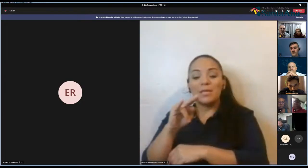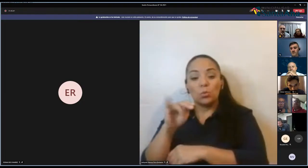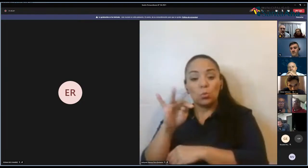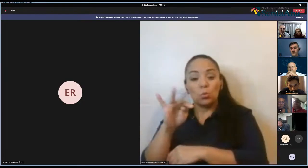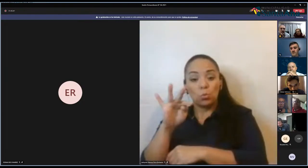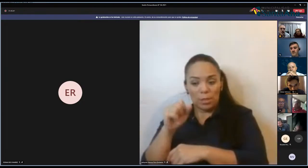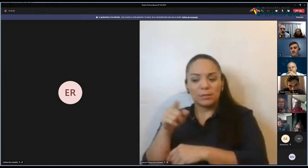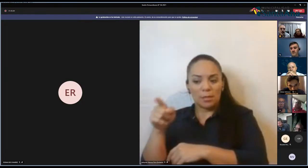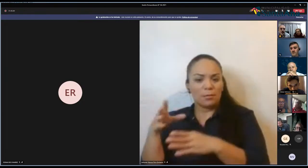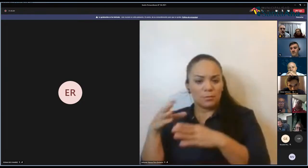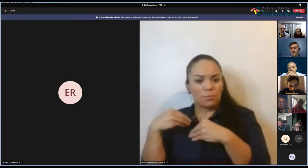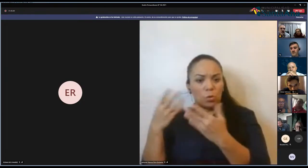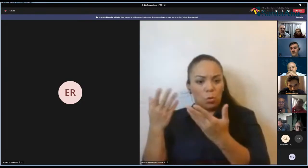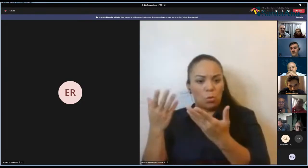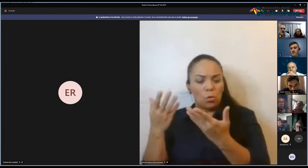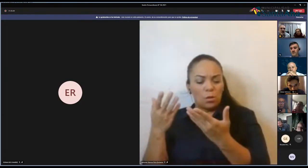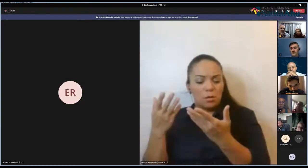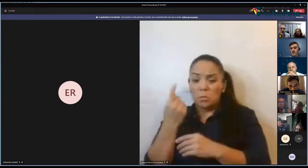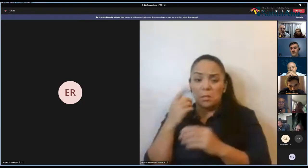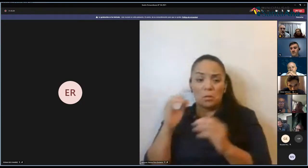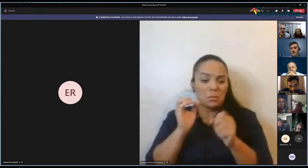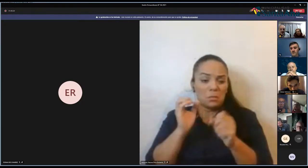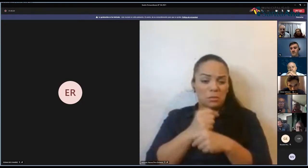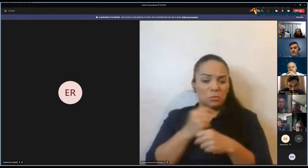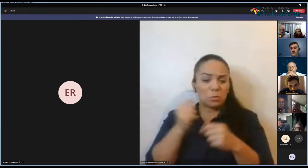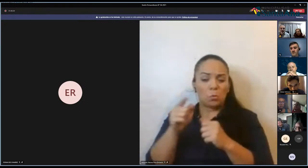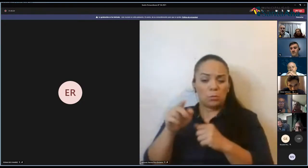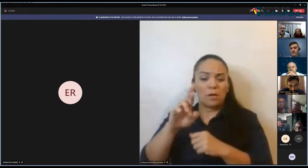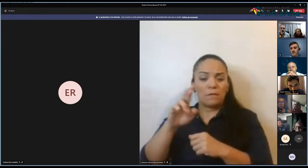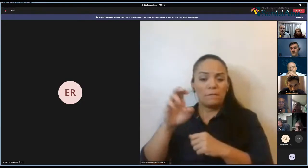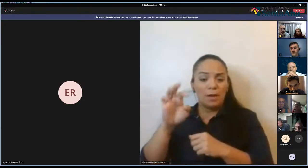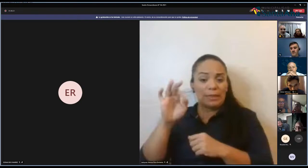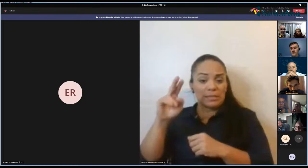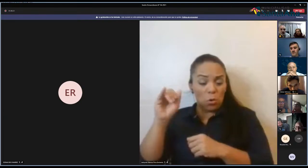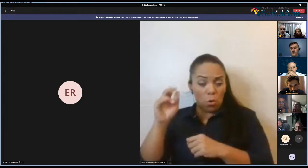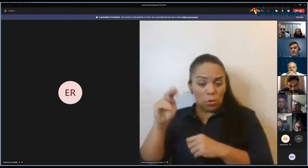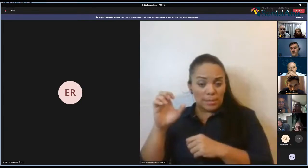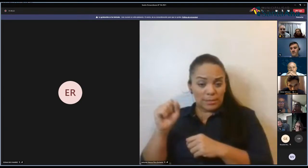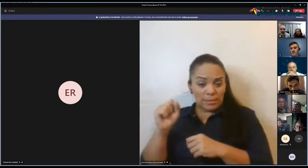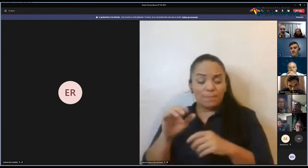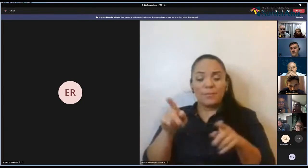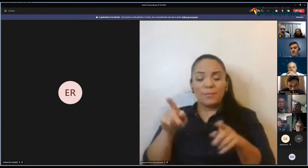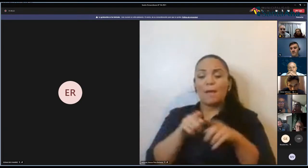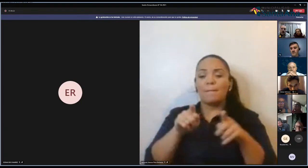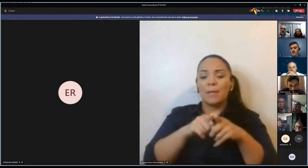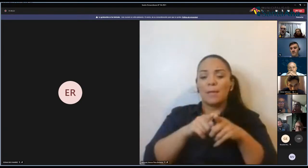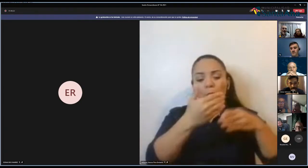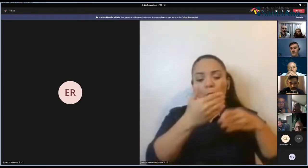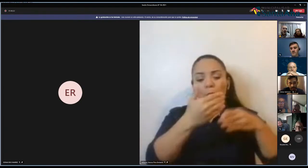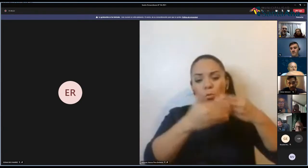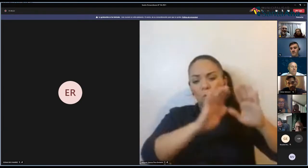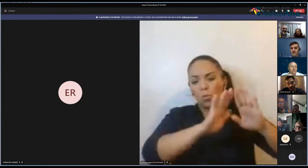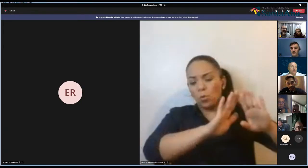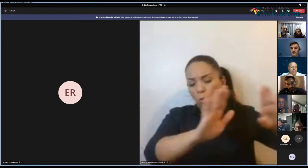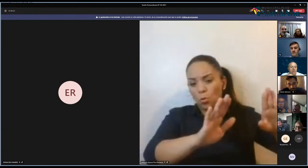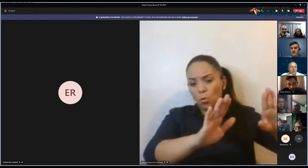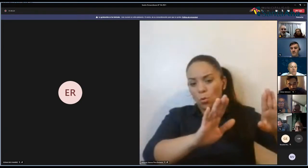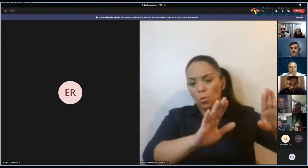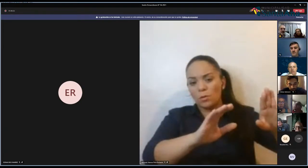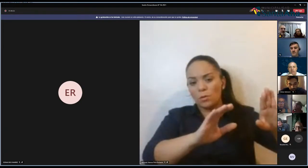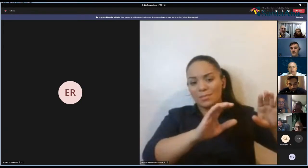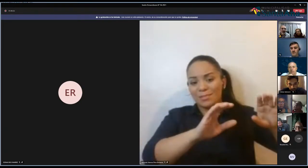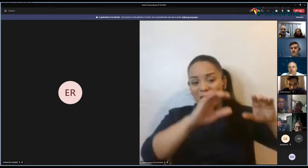y entiendo que no se hizo nada con la situación de las retenciones así como también en ese muro de un muro de gaviones de llantas